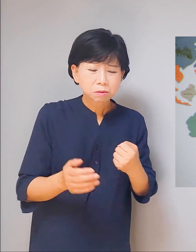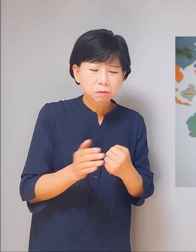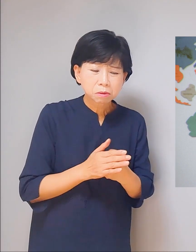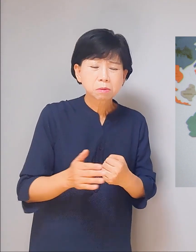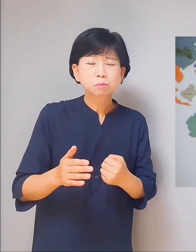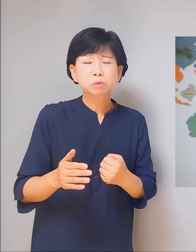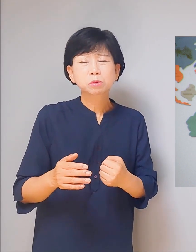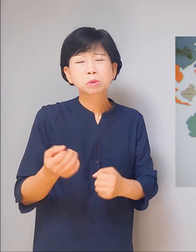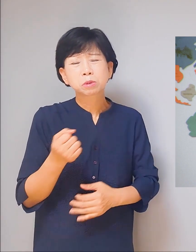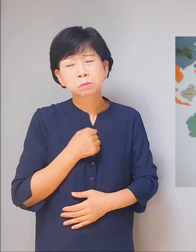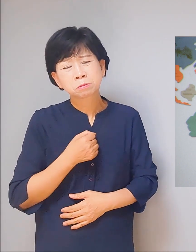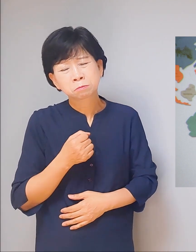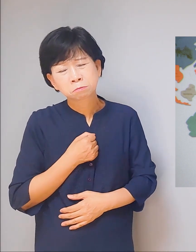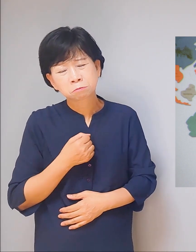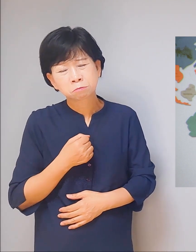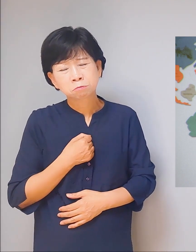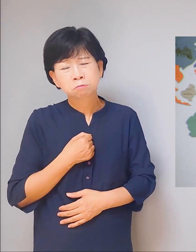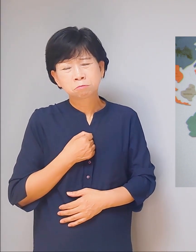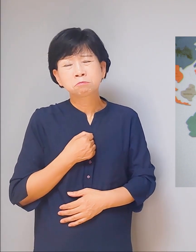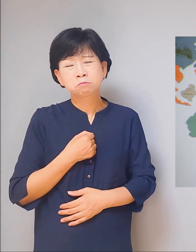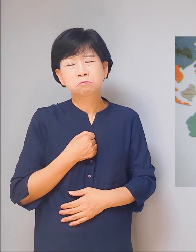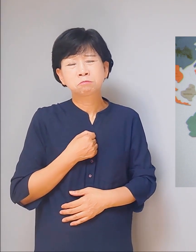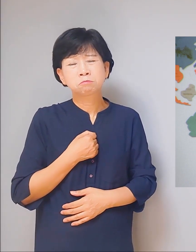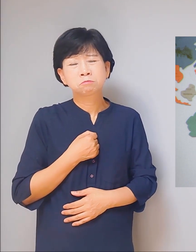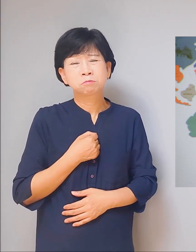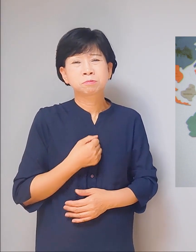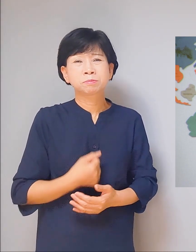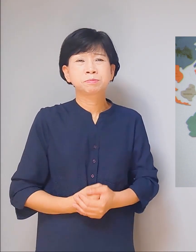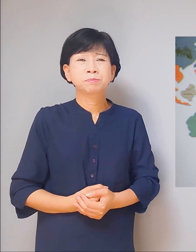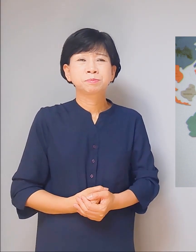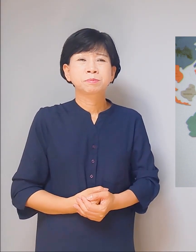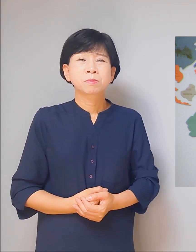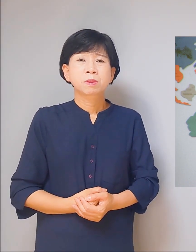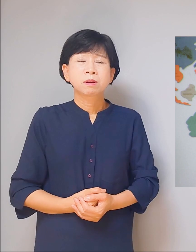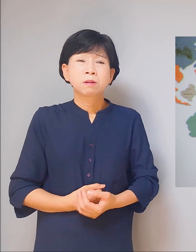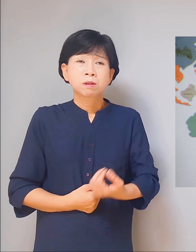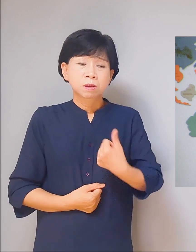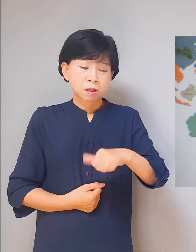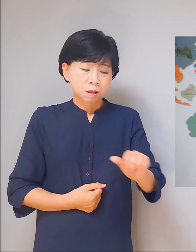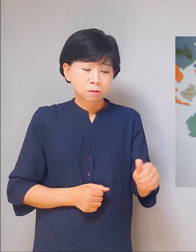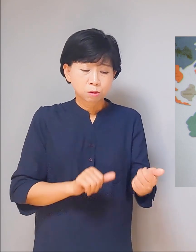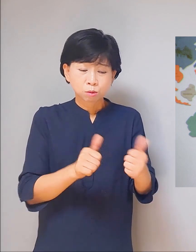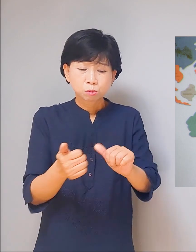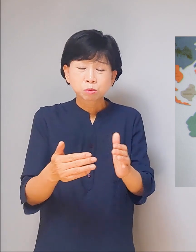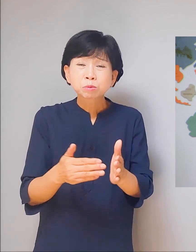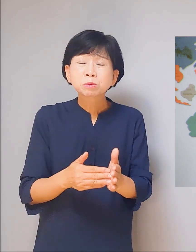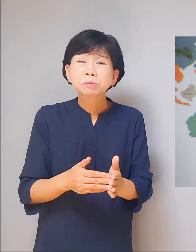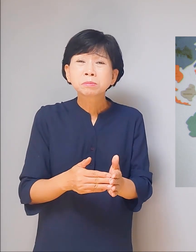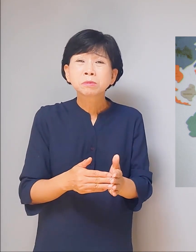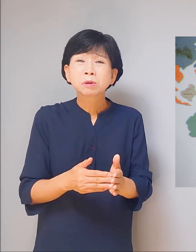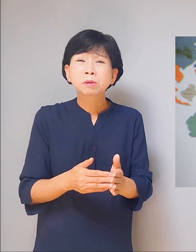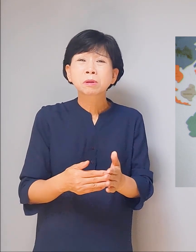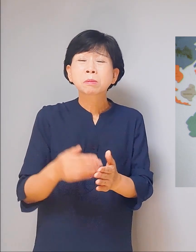자식을 먼저 보내면 가슴에 묻는다 하죠. 여러분, 이 압살롬